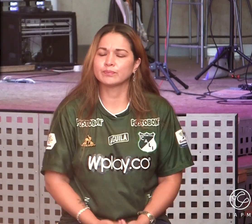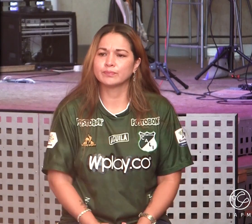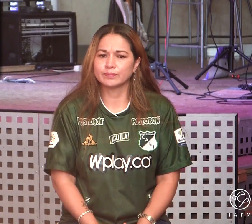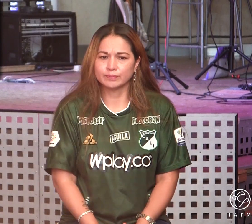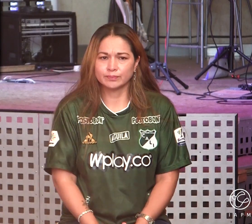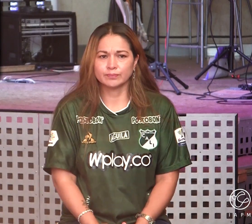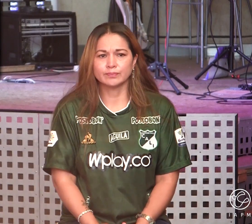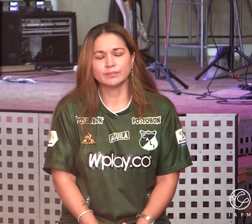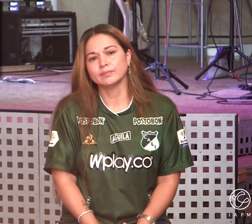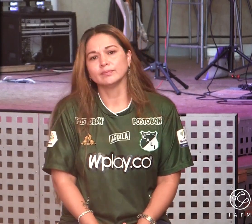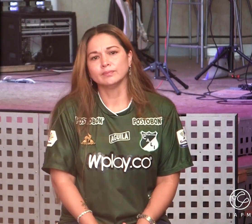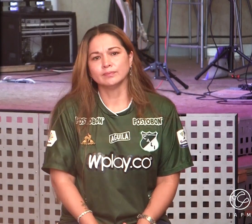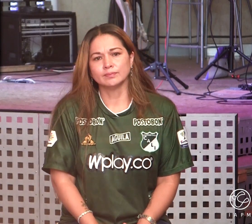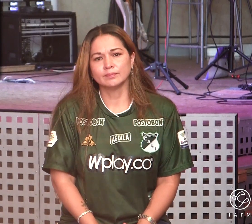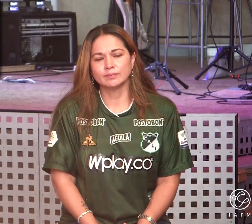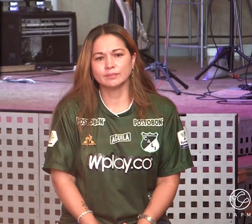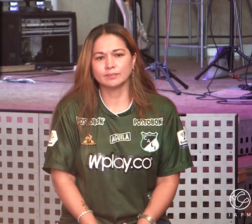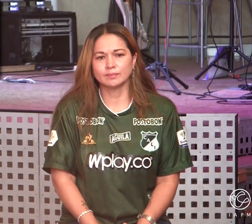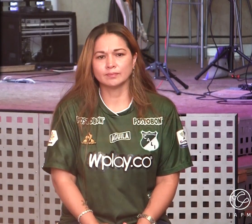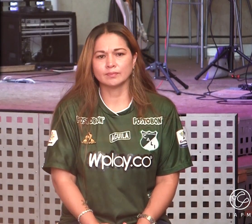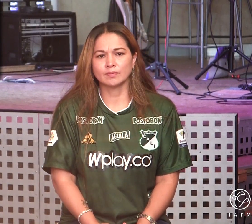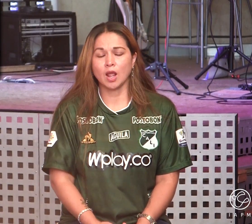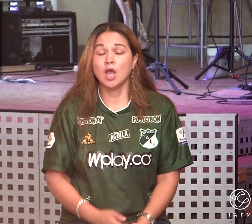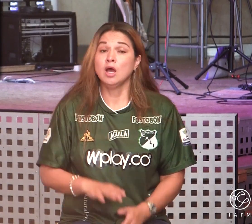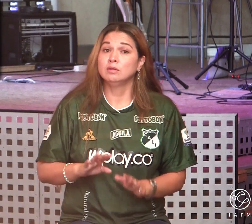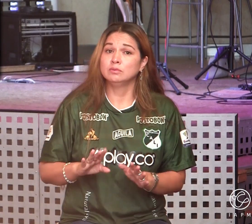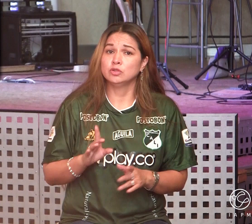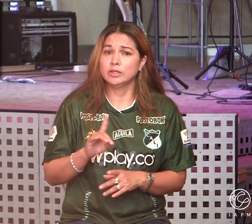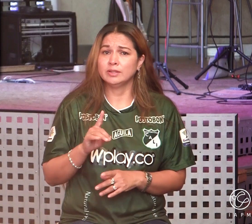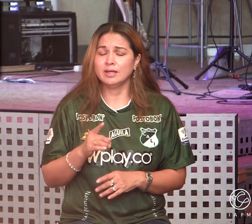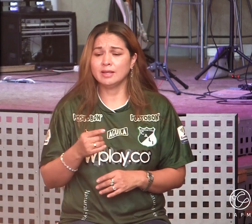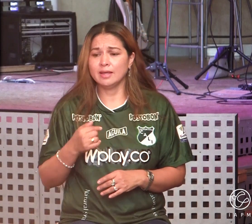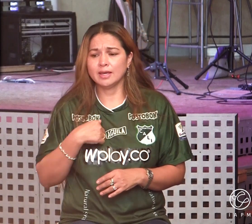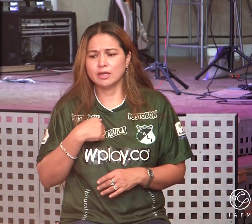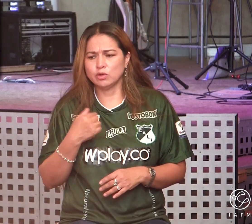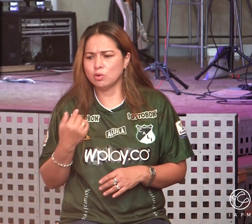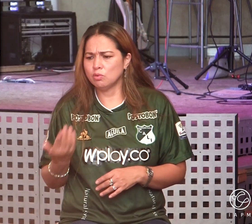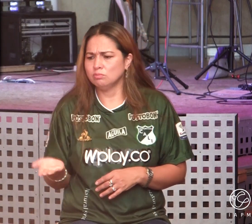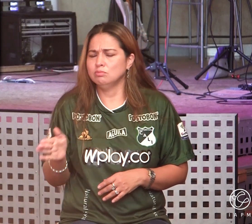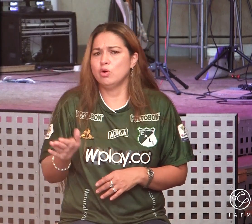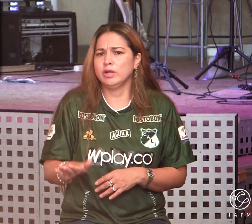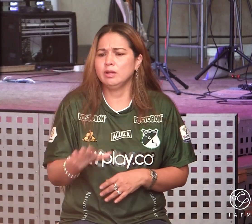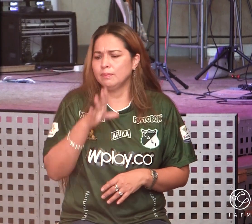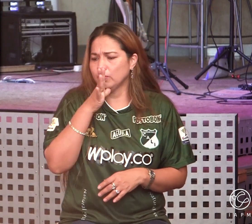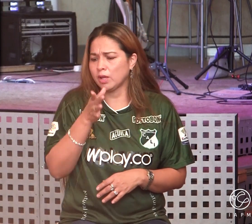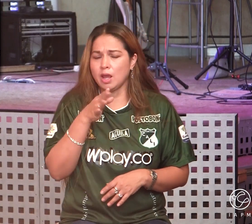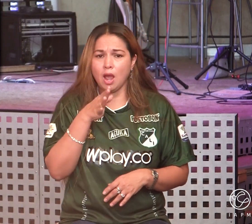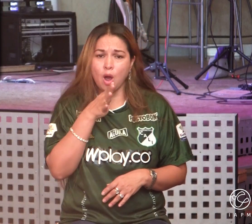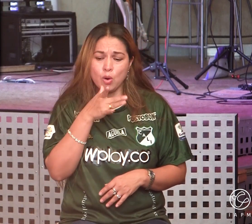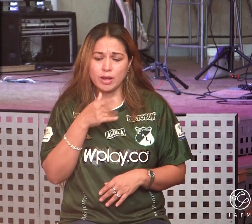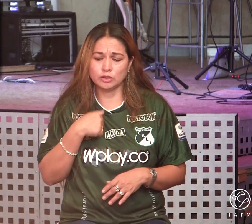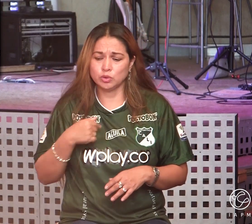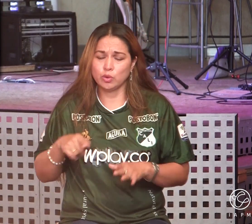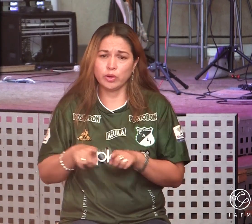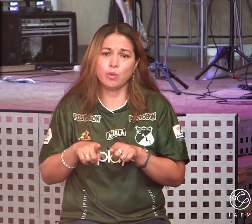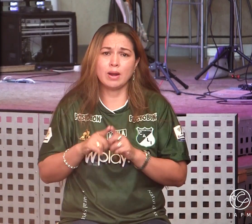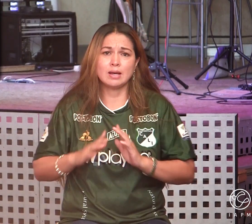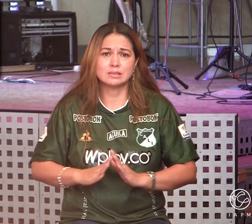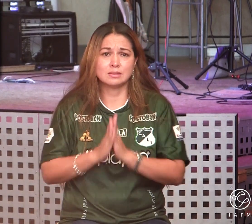la espalda, ni morirse, porque morirse, pues ya qué juego hay, ya el que se murió pues es santo porque ya no puede responder,